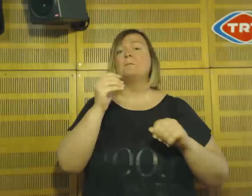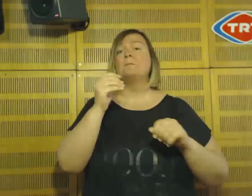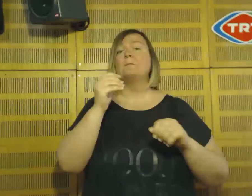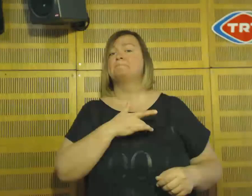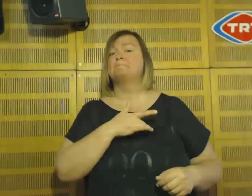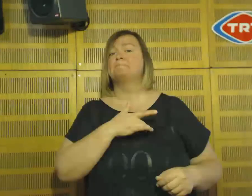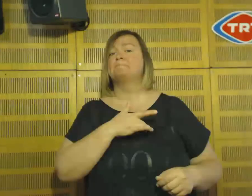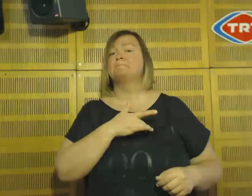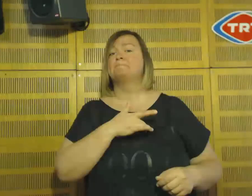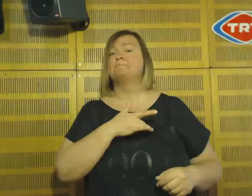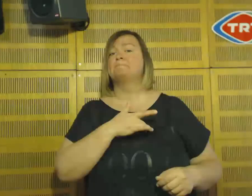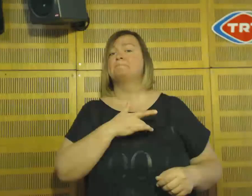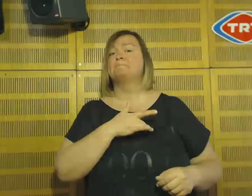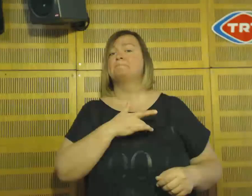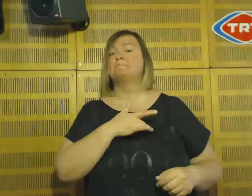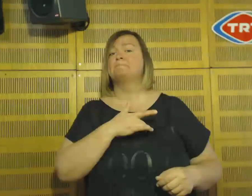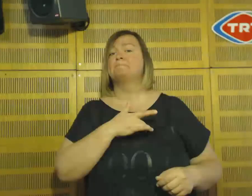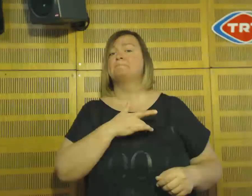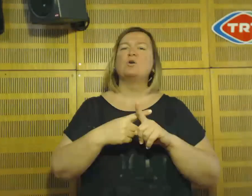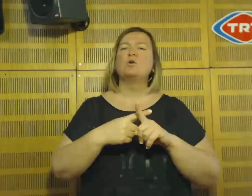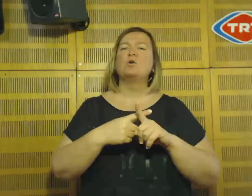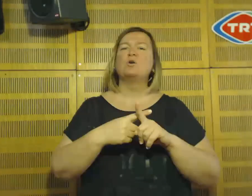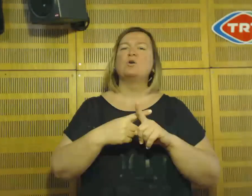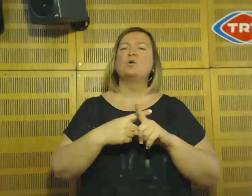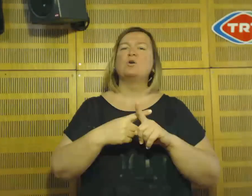pozitif ediyoruz. Bu aşamamız